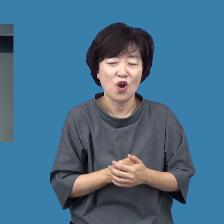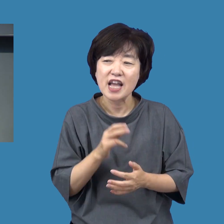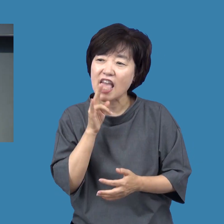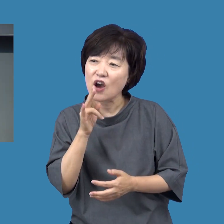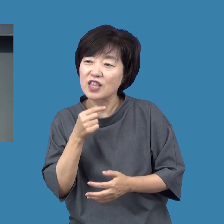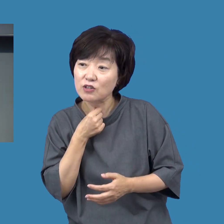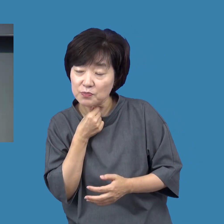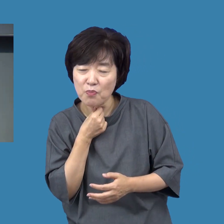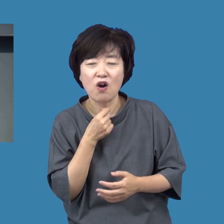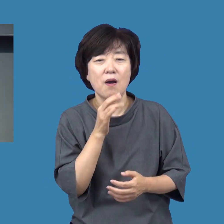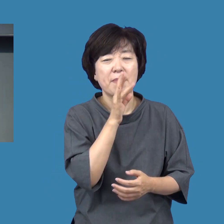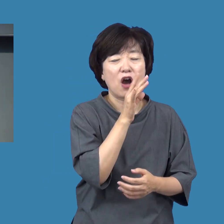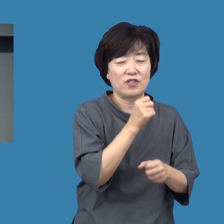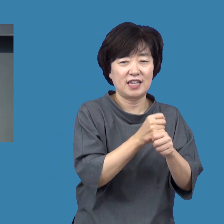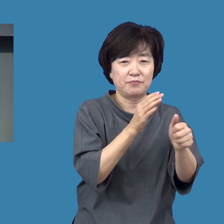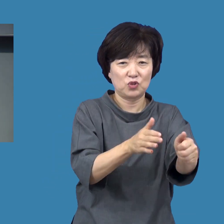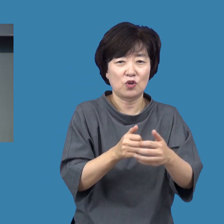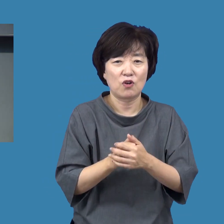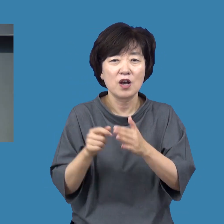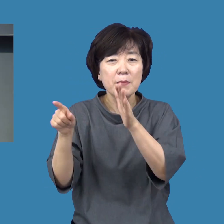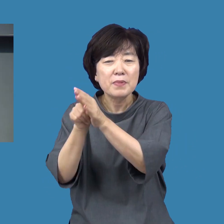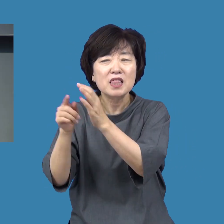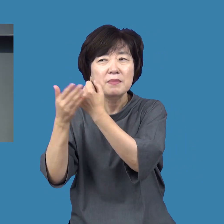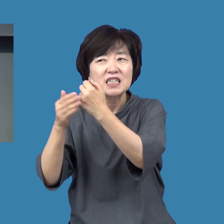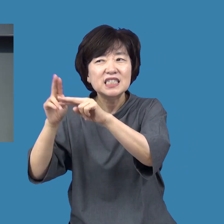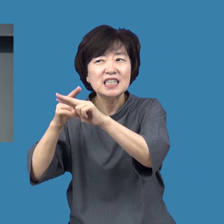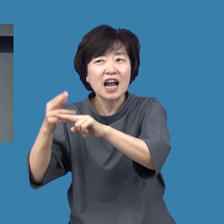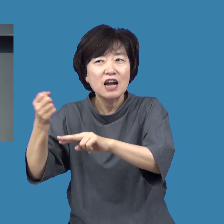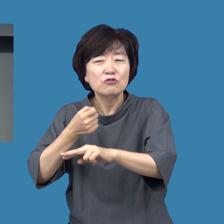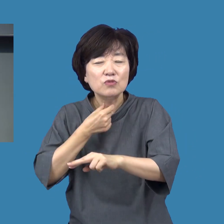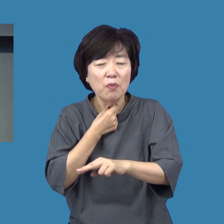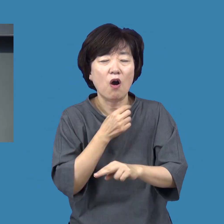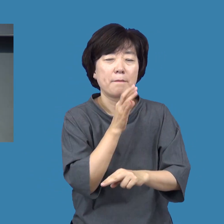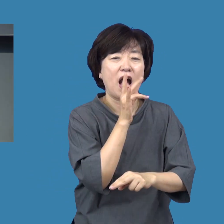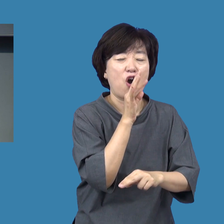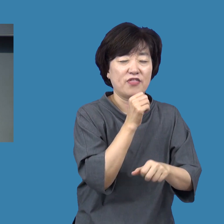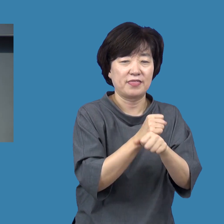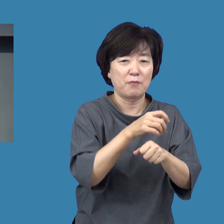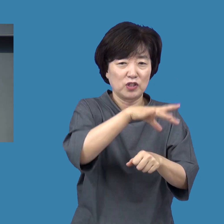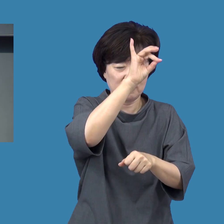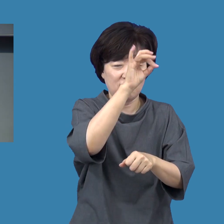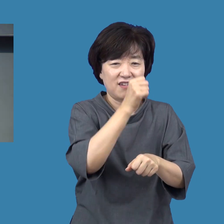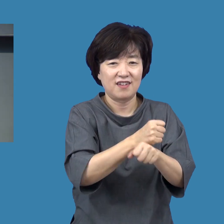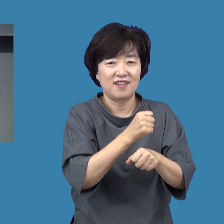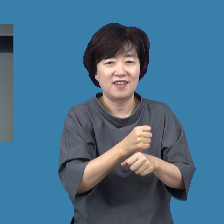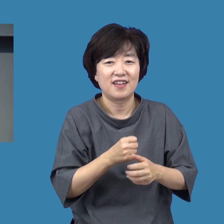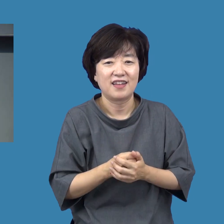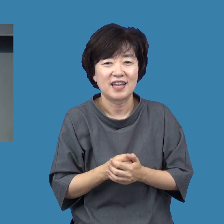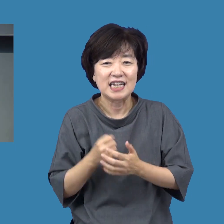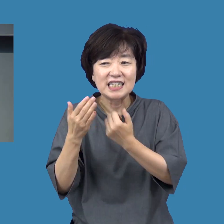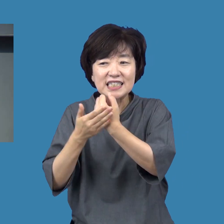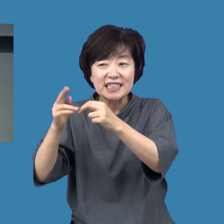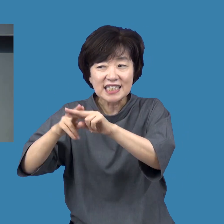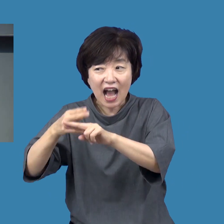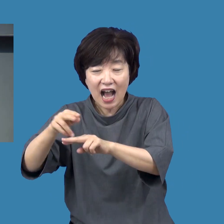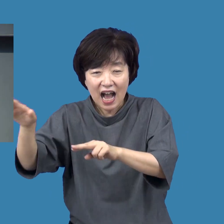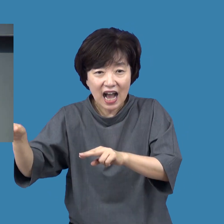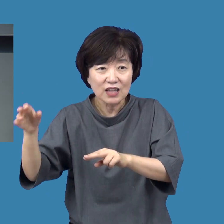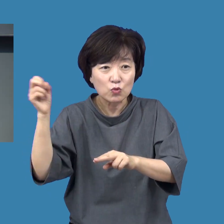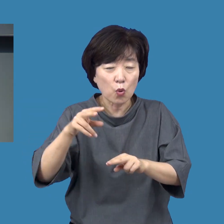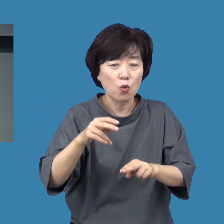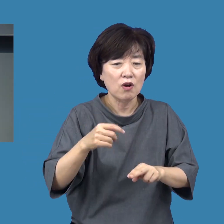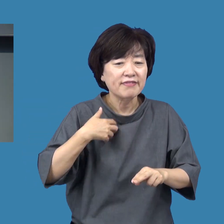기도하십시오. 믿음의 은사를 사모하십니까? 그렇다면 방언으로 기도하라는 거예요. 은사뿐 아니라 여러분의 영혼을 위해서도